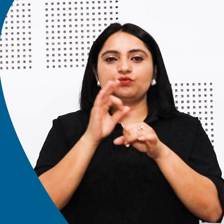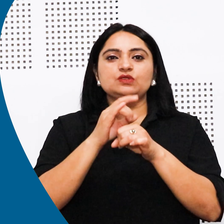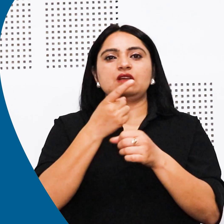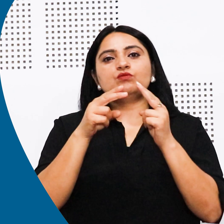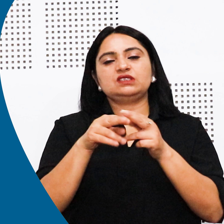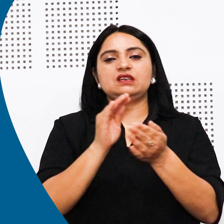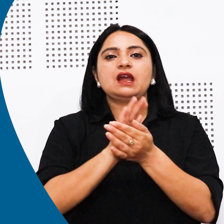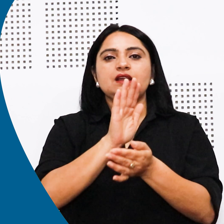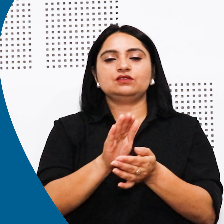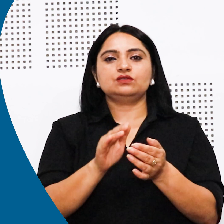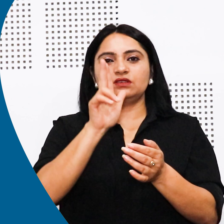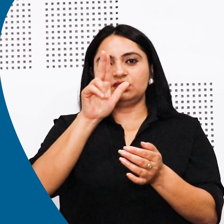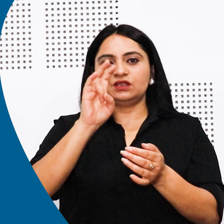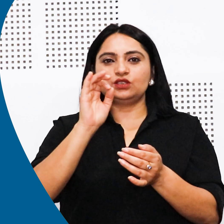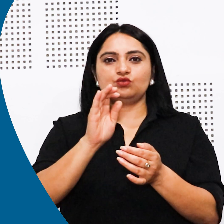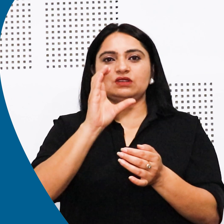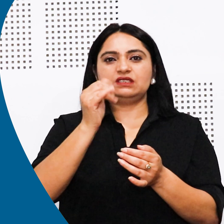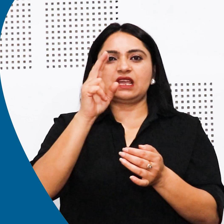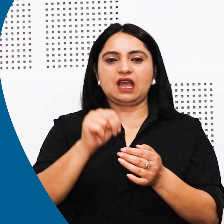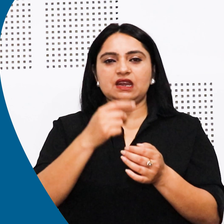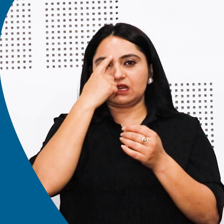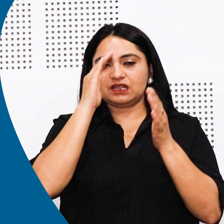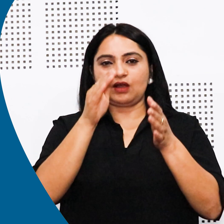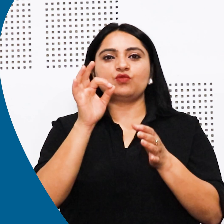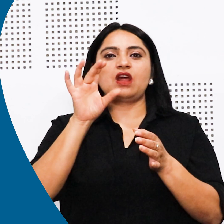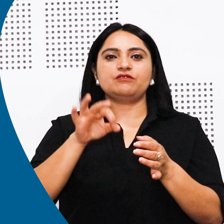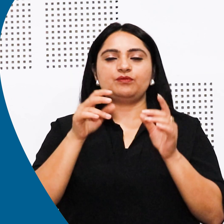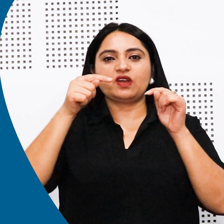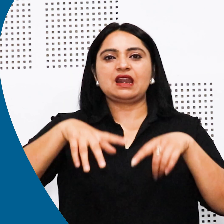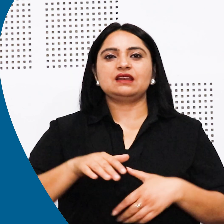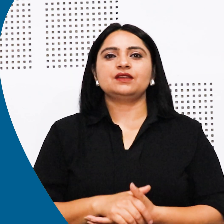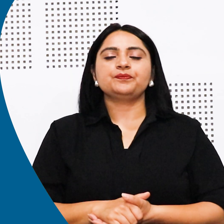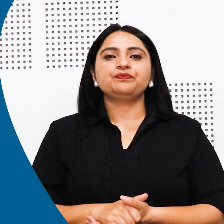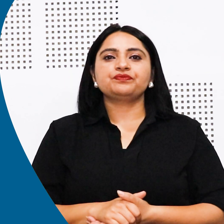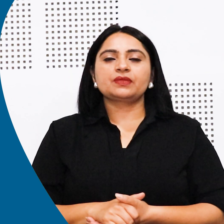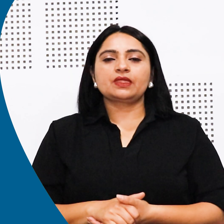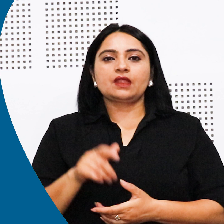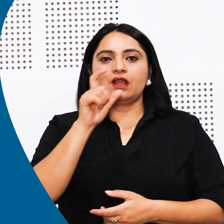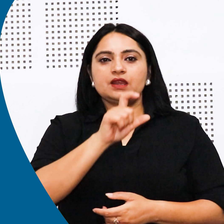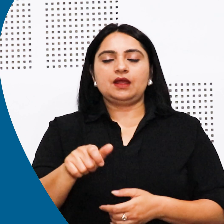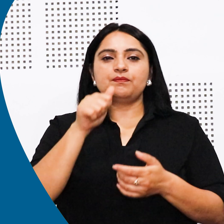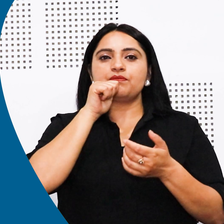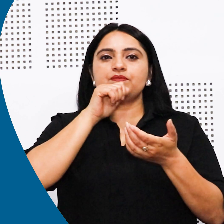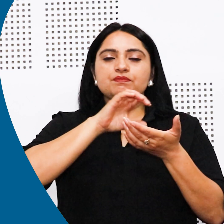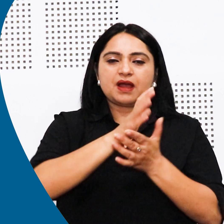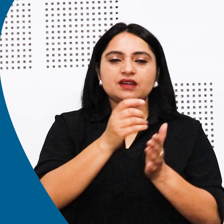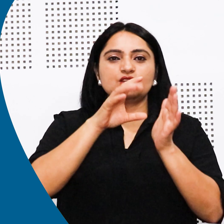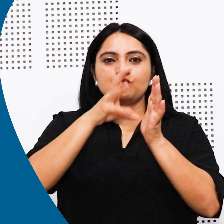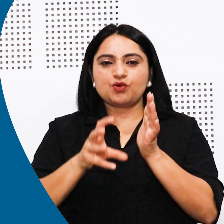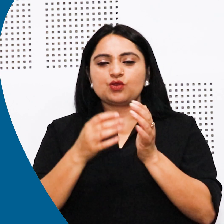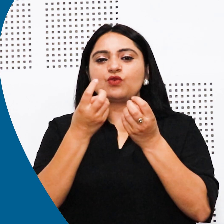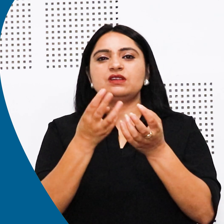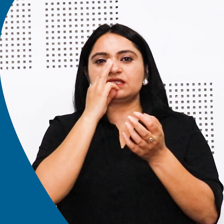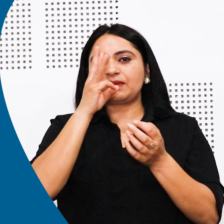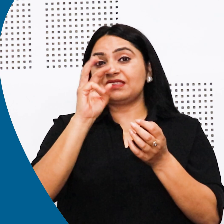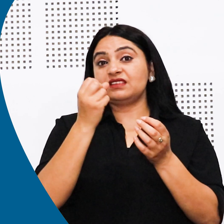विनियोजन गरिएको छ। ईश्वर साउद, CIN, टिकापुर FM, कैलाली। नेपाल बाढी पहिरोजन्य विपद जोखिमको दृष्टिमा